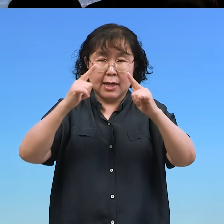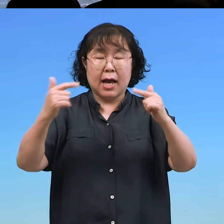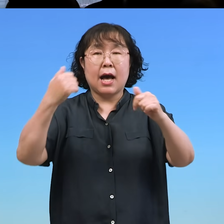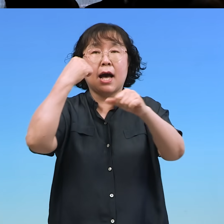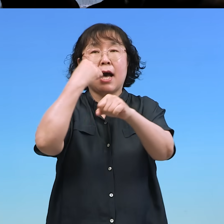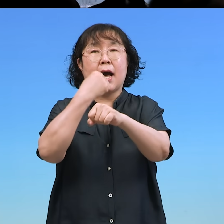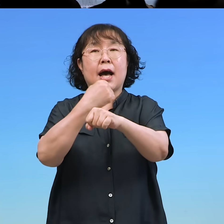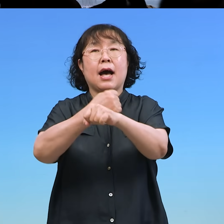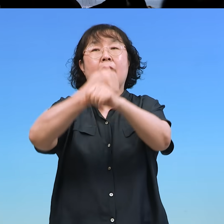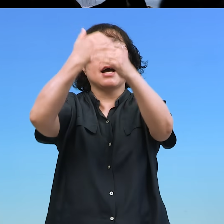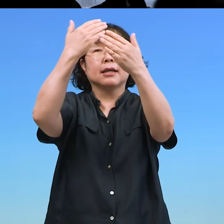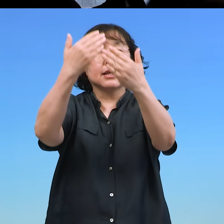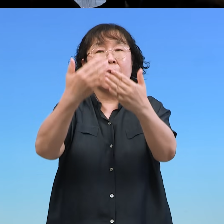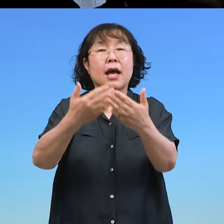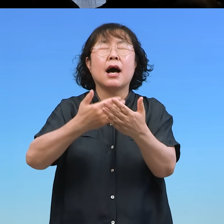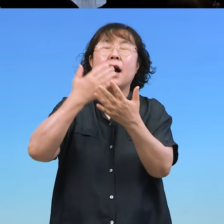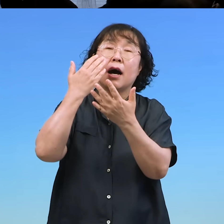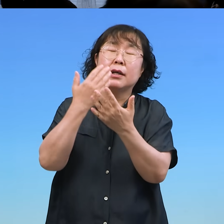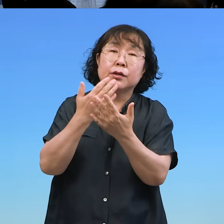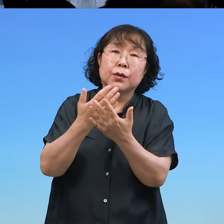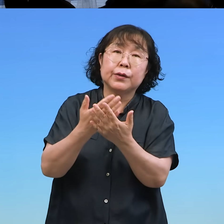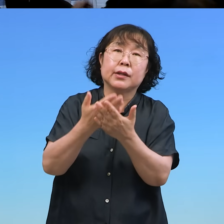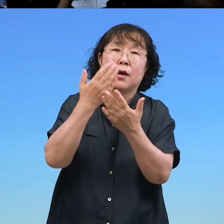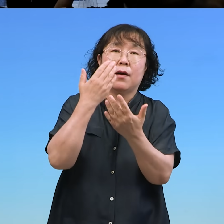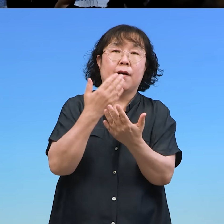변치 않게 하소서.